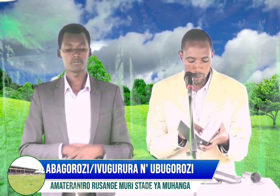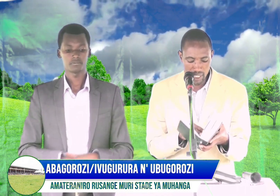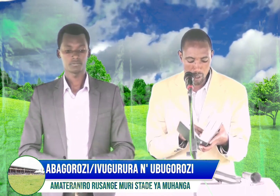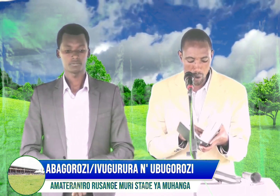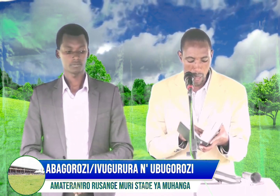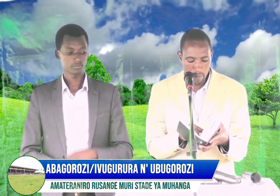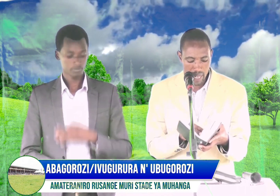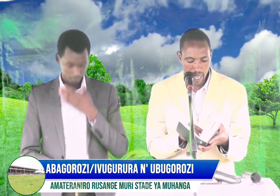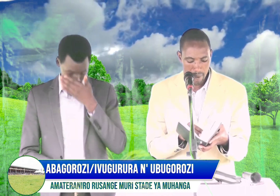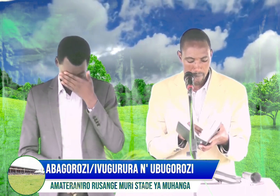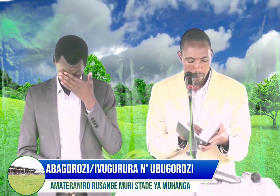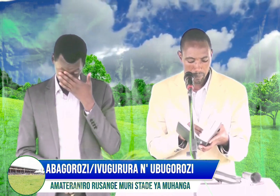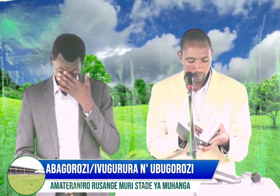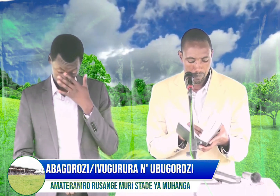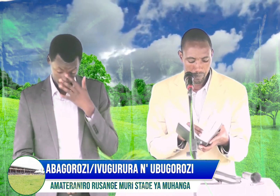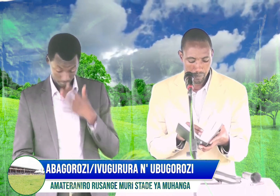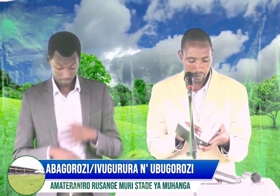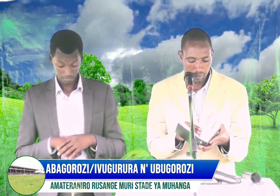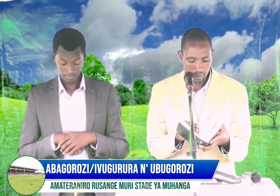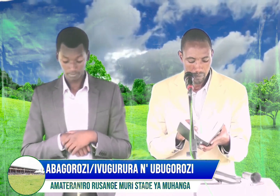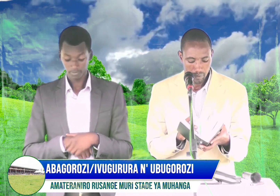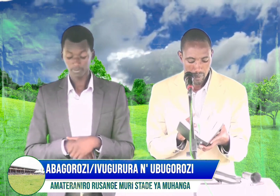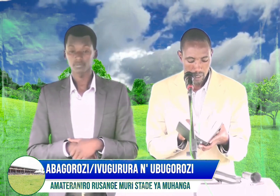n'ubundi ni umuzingo wa mbere,